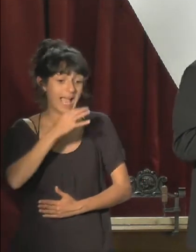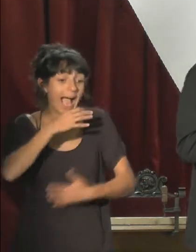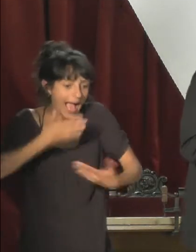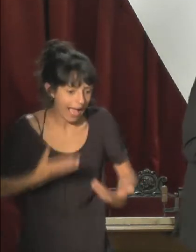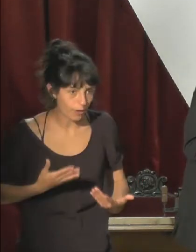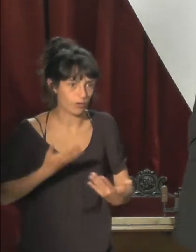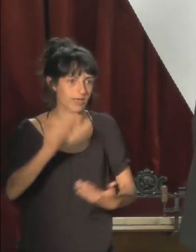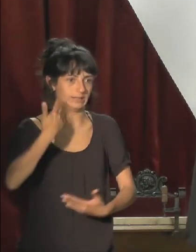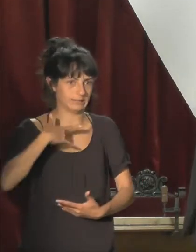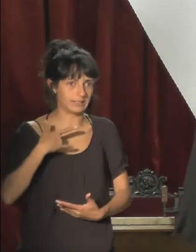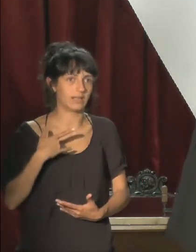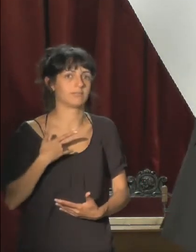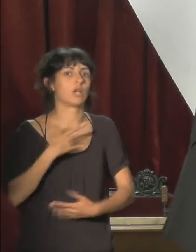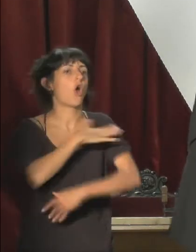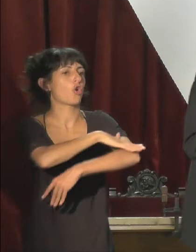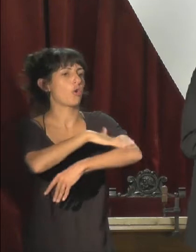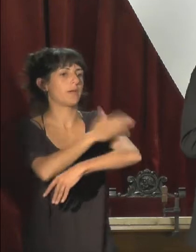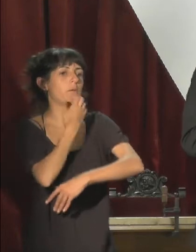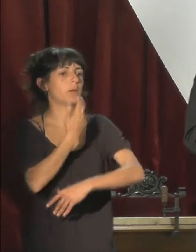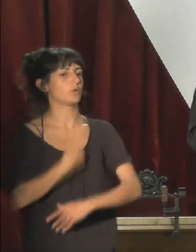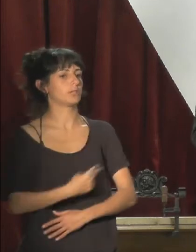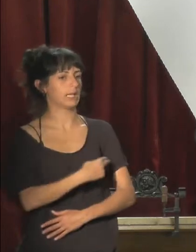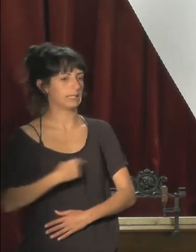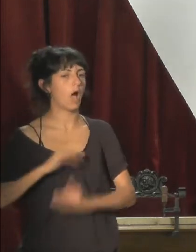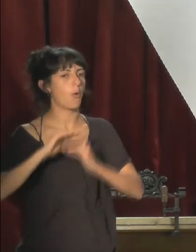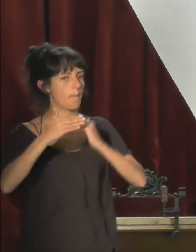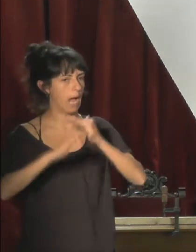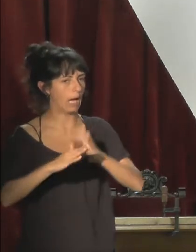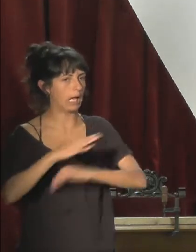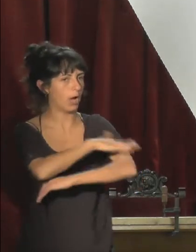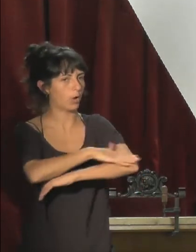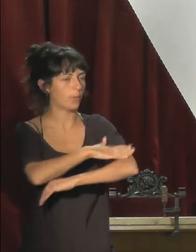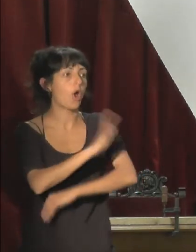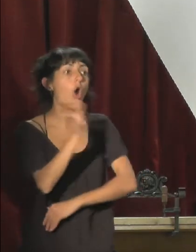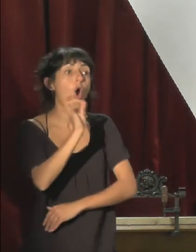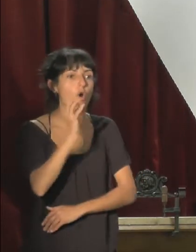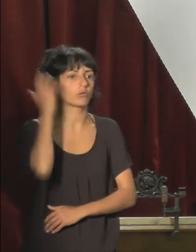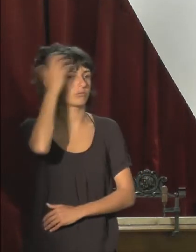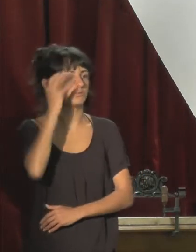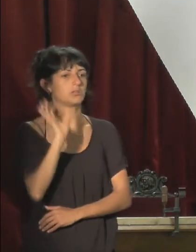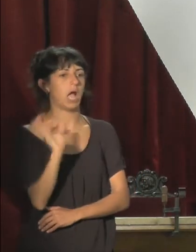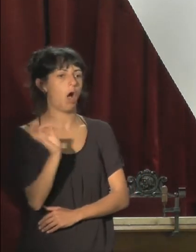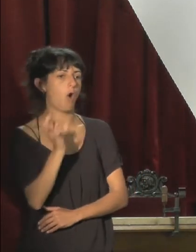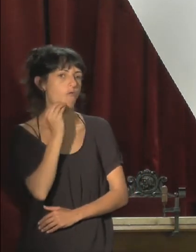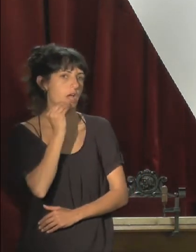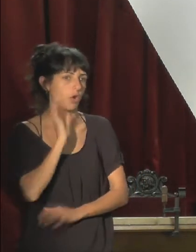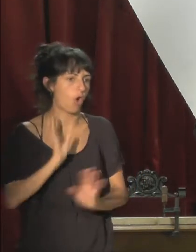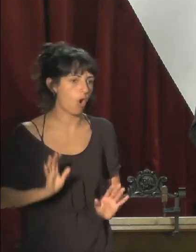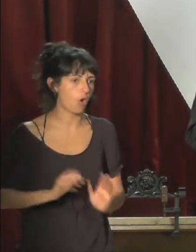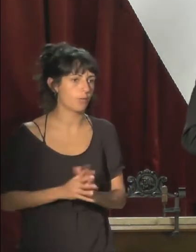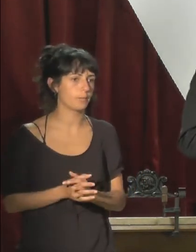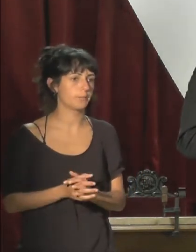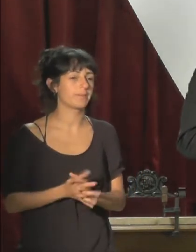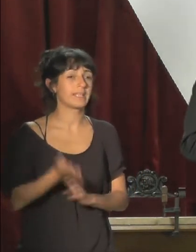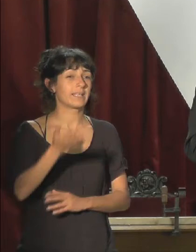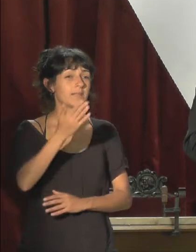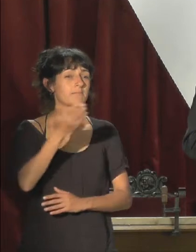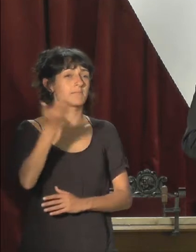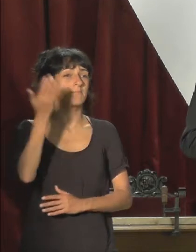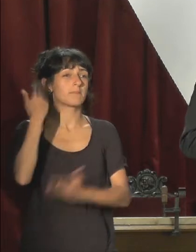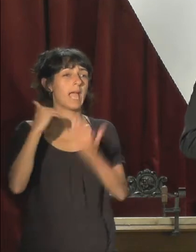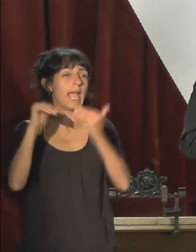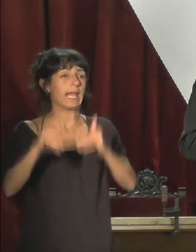en Santiago de Compostela, na capital de Galicia, e nas cidades da Coruña e de Ferrol. As pasadas eleccións, o